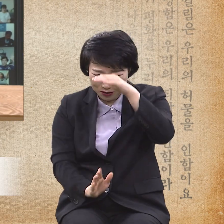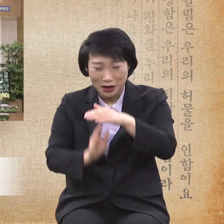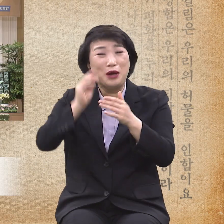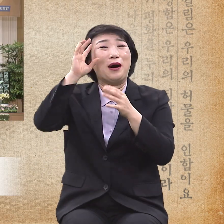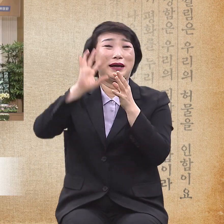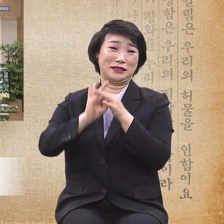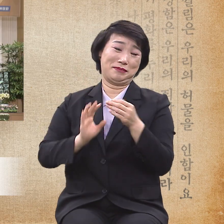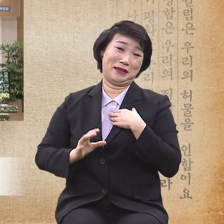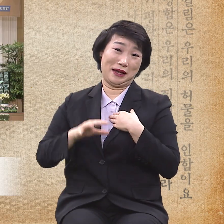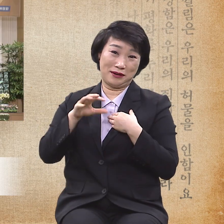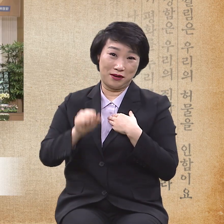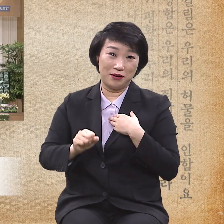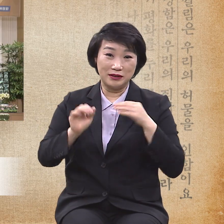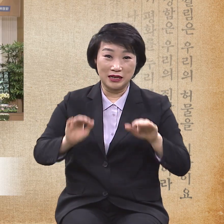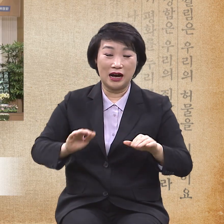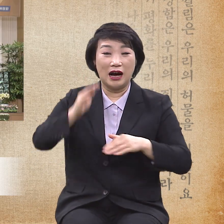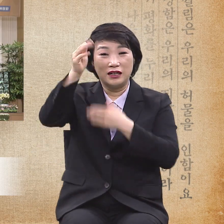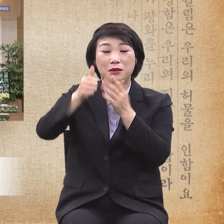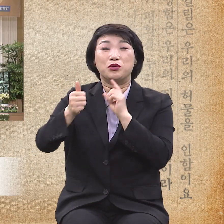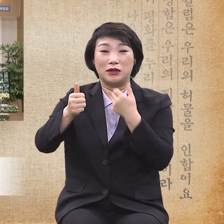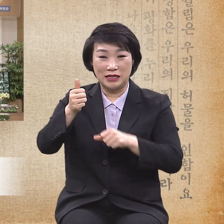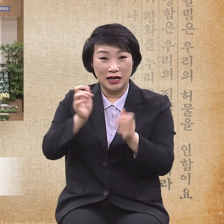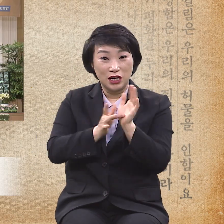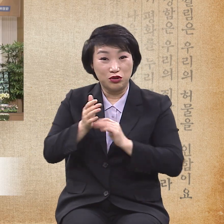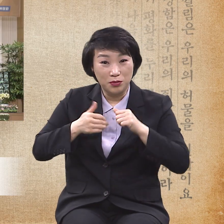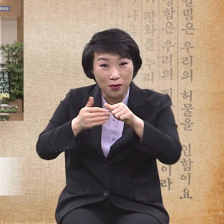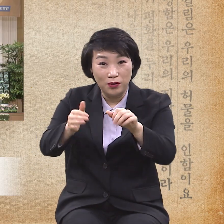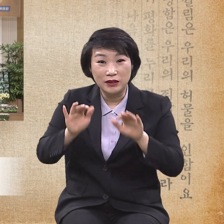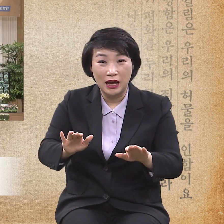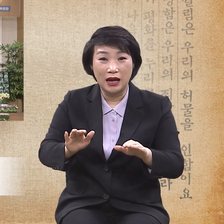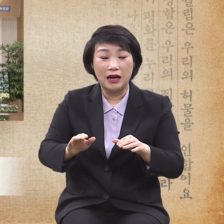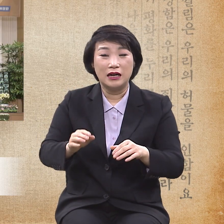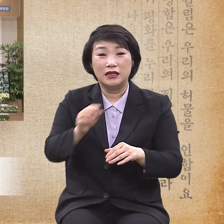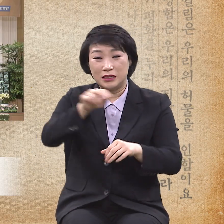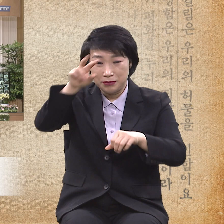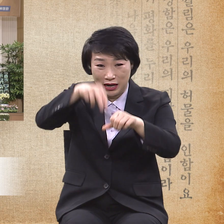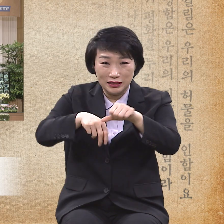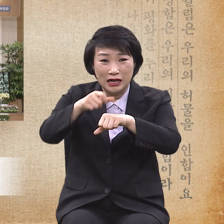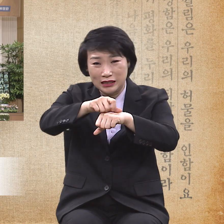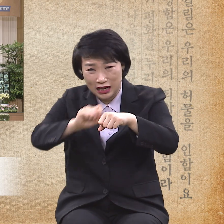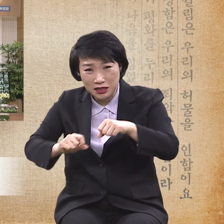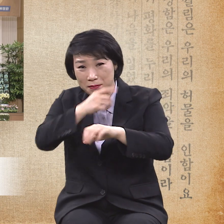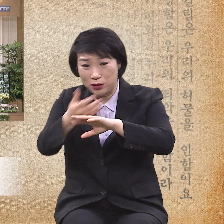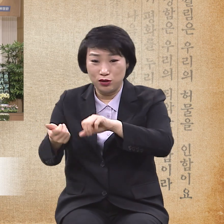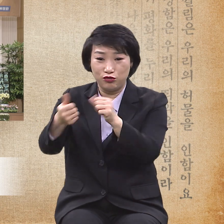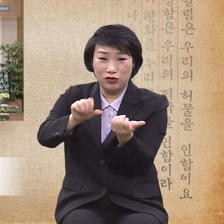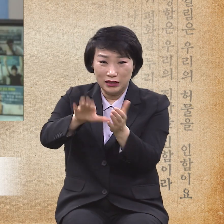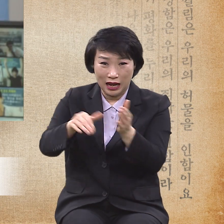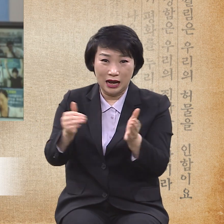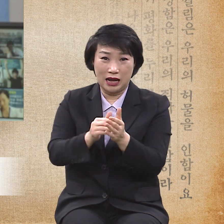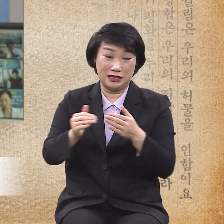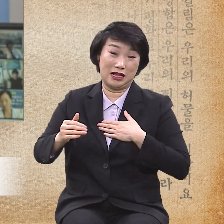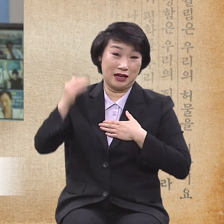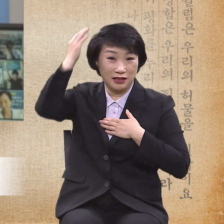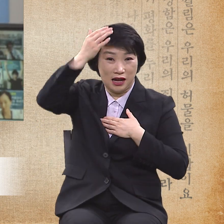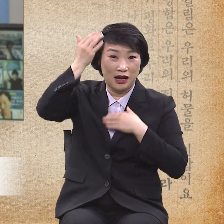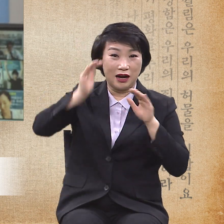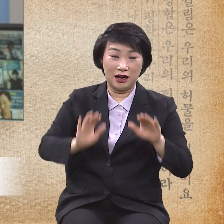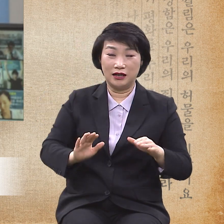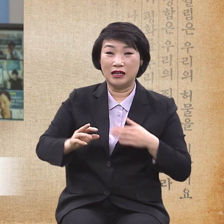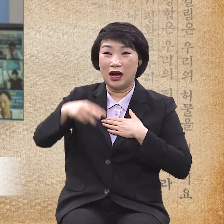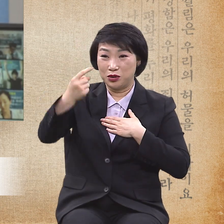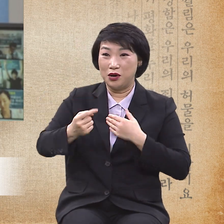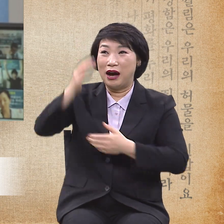관심사요. 하나님이 독생자를 주셔서 그토록 잔인하게 찢어 죽이기까지 사랑했으니 나도 하나님